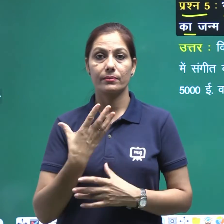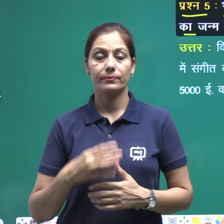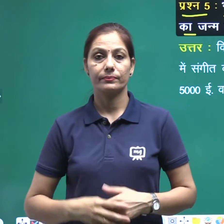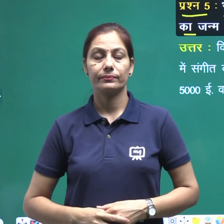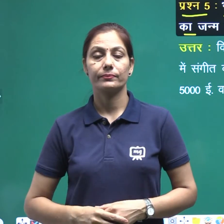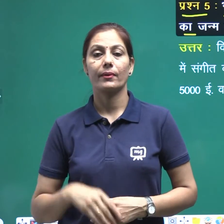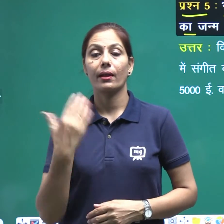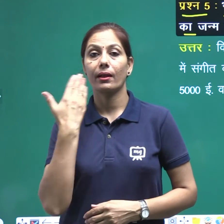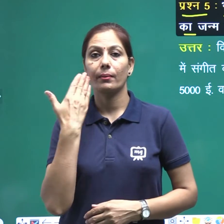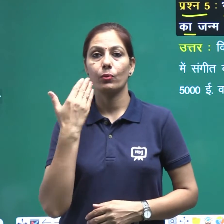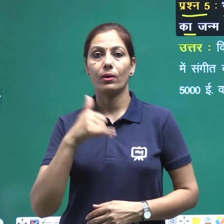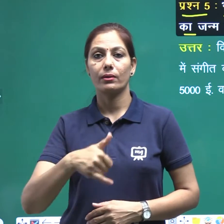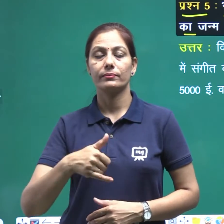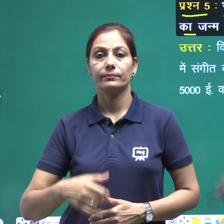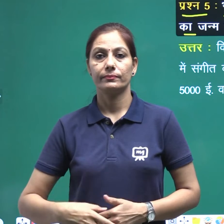कब हुआ?